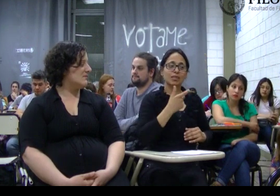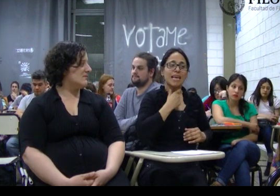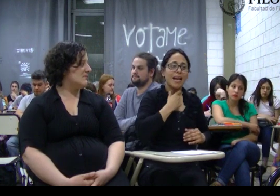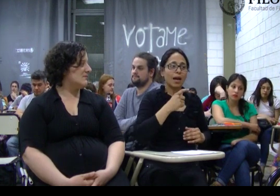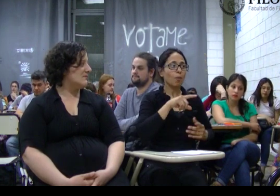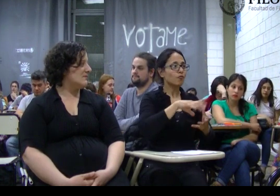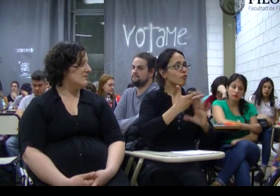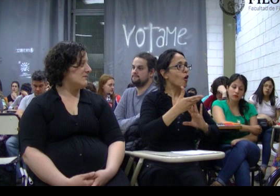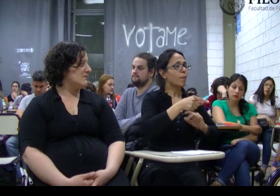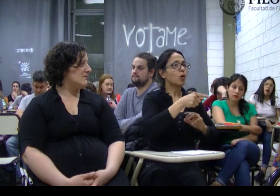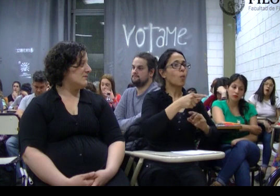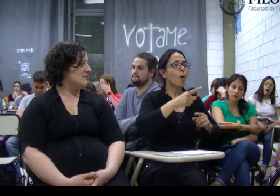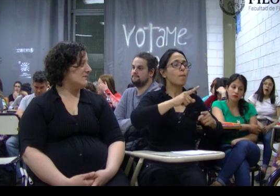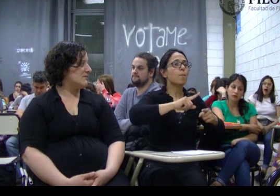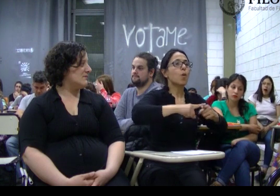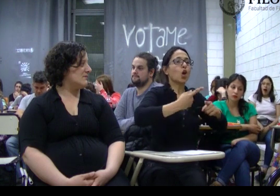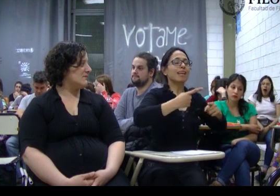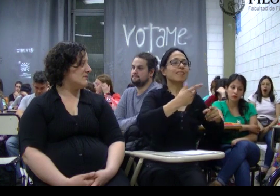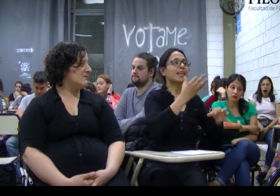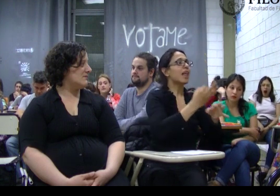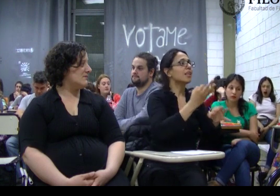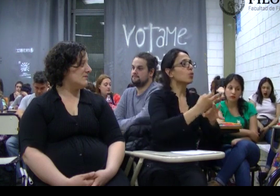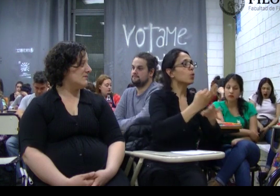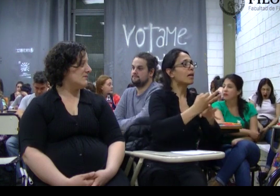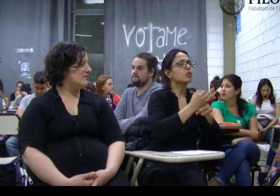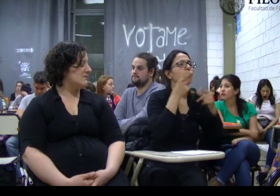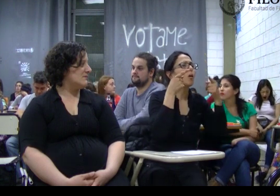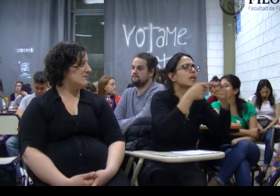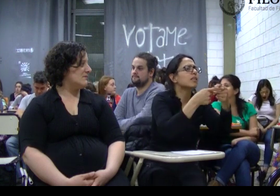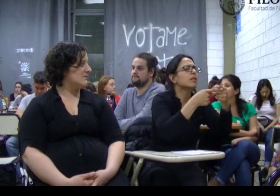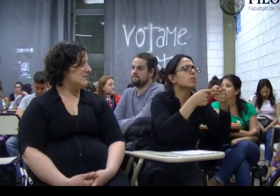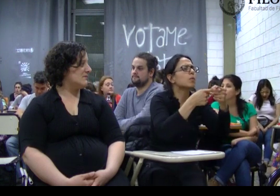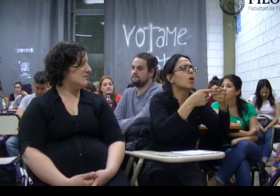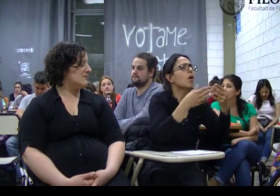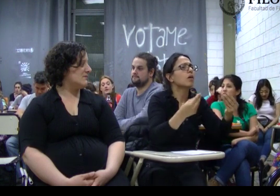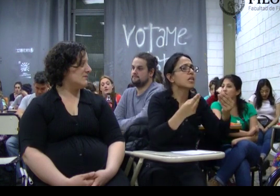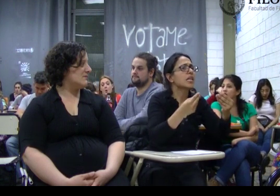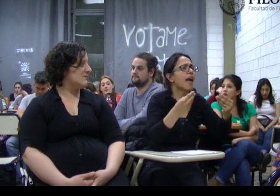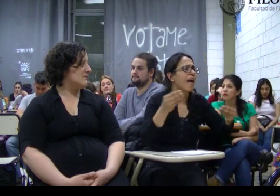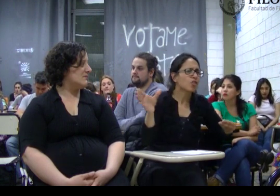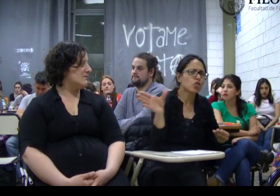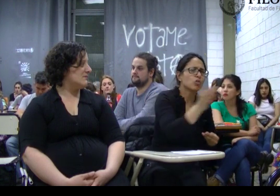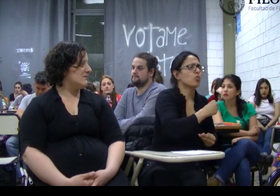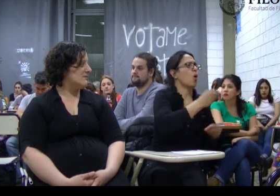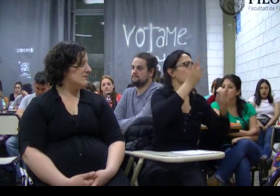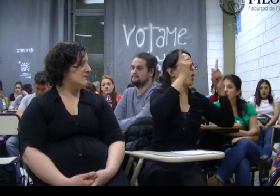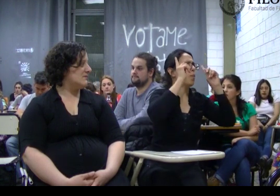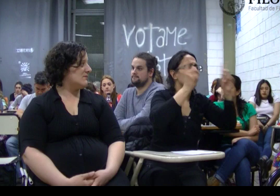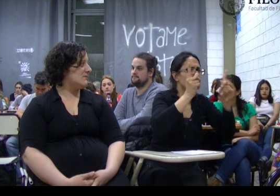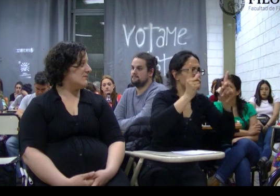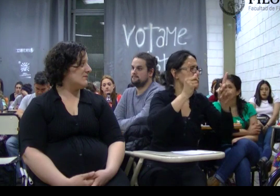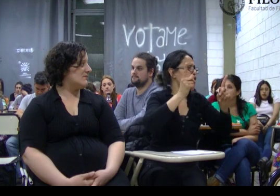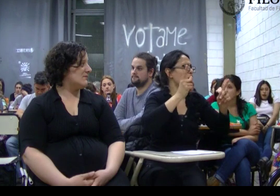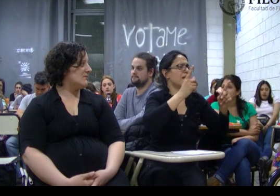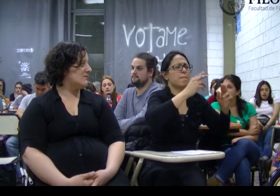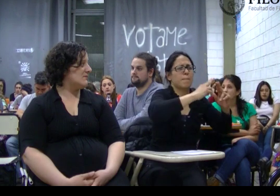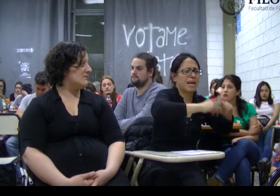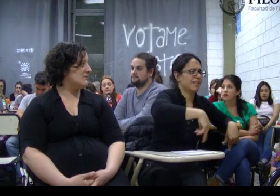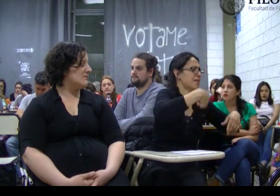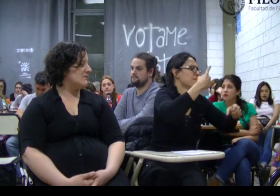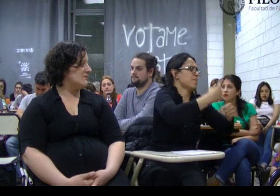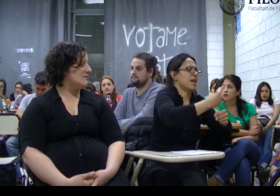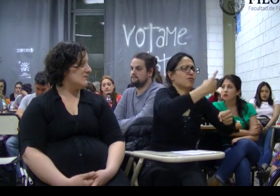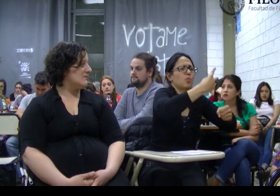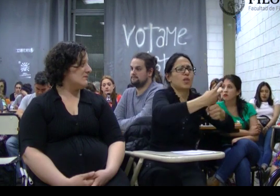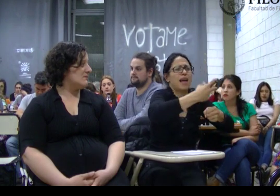vez, en una política educativa está diciendo que todos los docentes de todos los niveles, en todas las áreas, no solo los de